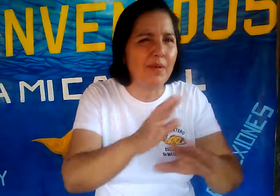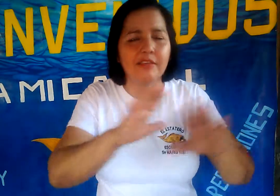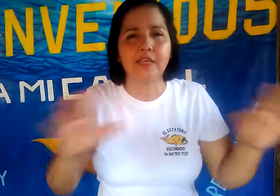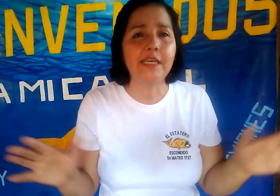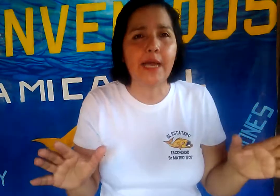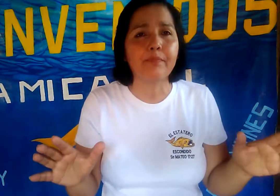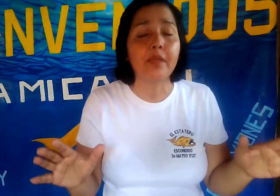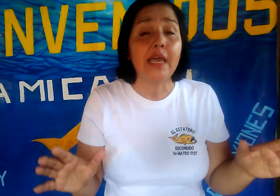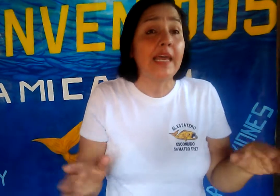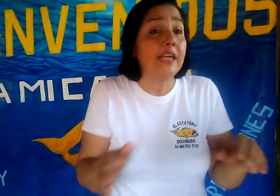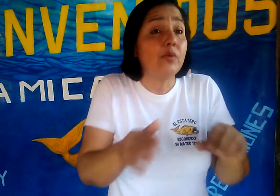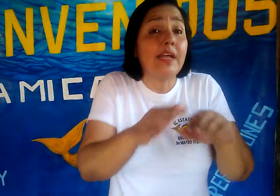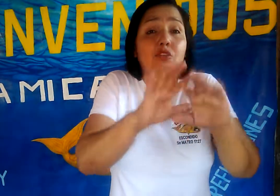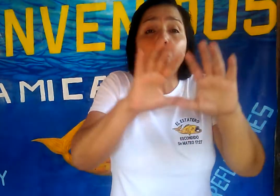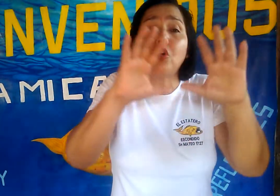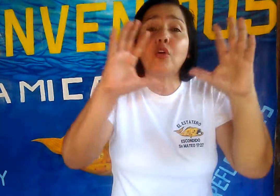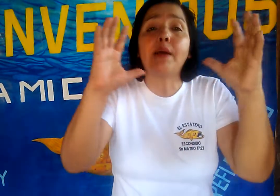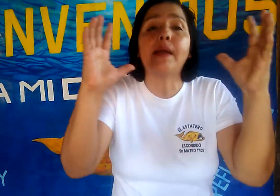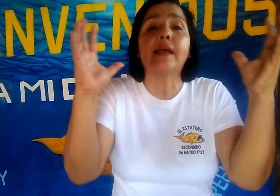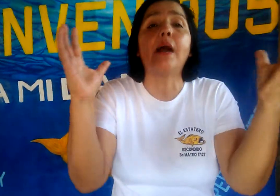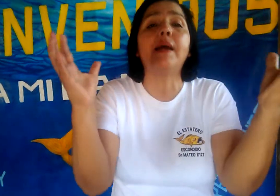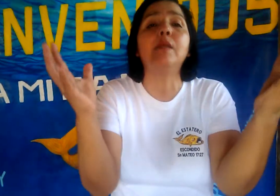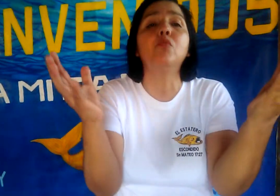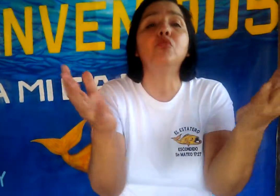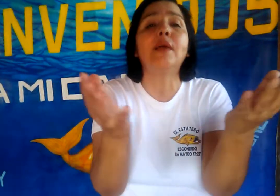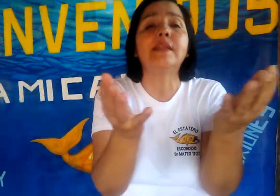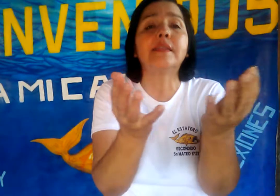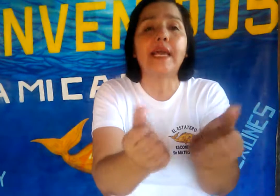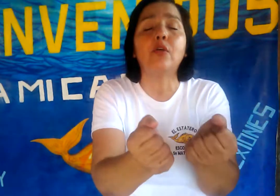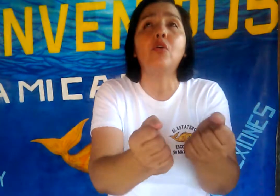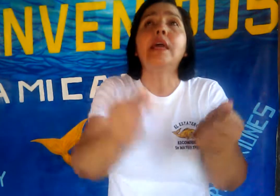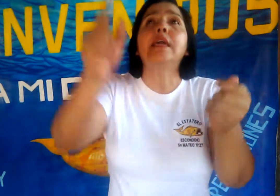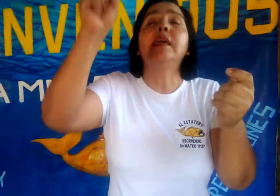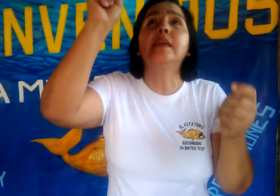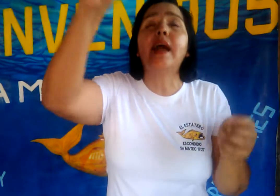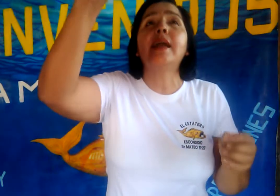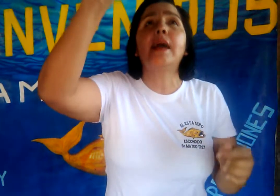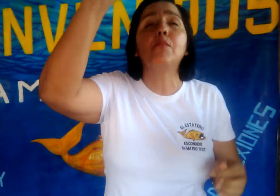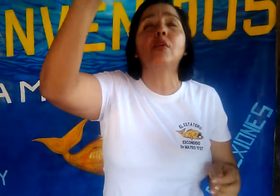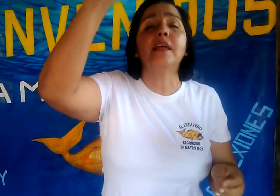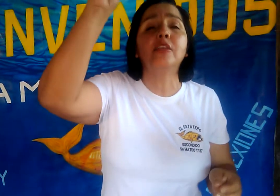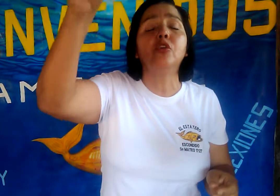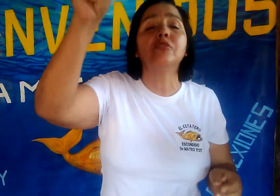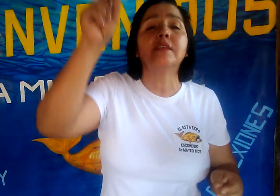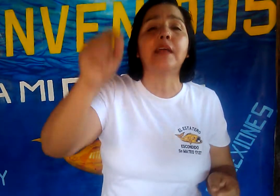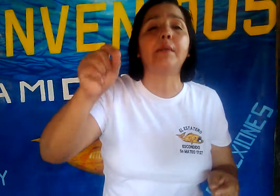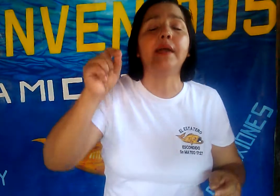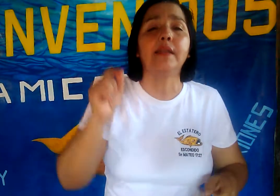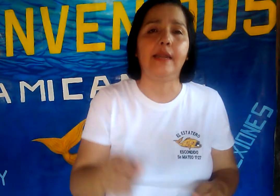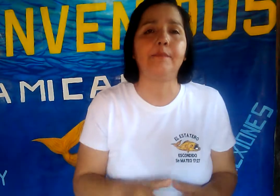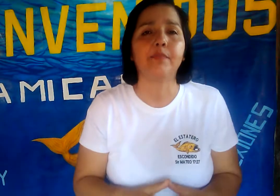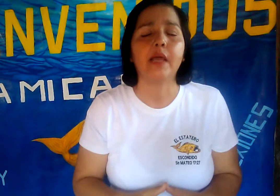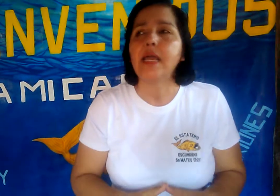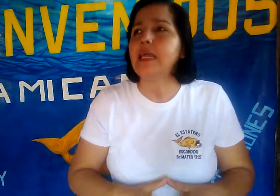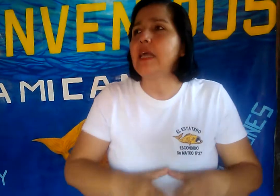vacía eso era todo lo que abarcaba el mundo entero y ya el amor de dios estaba en él y